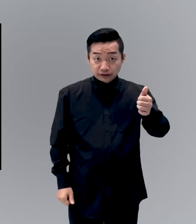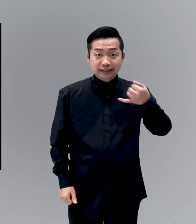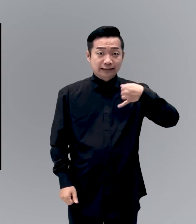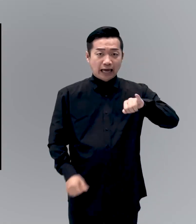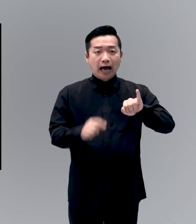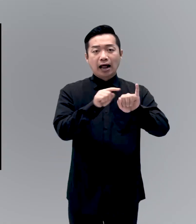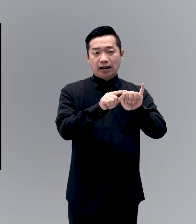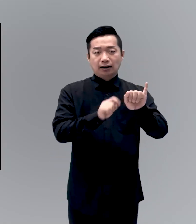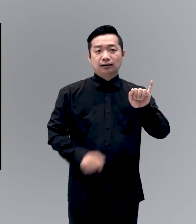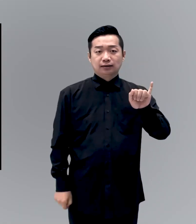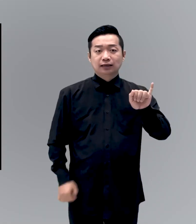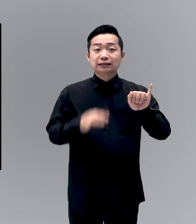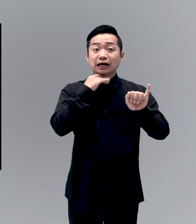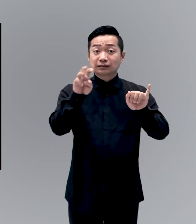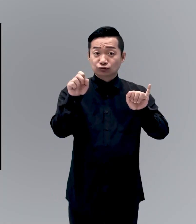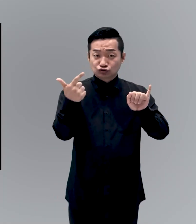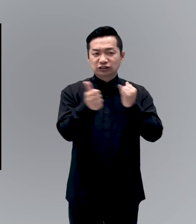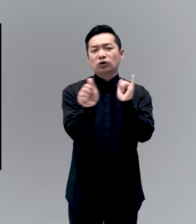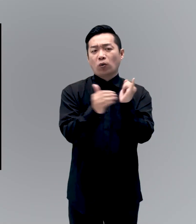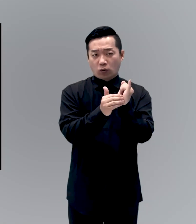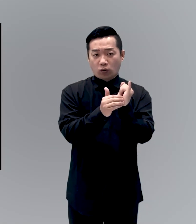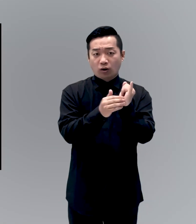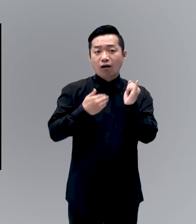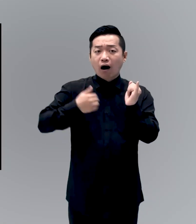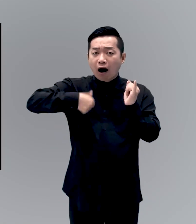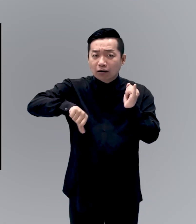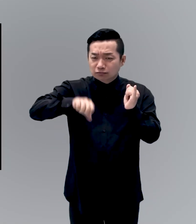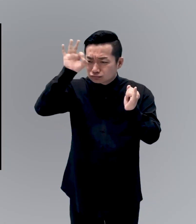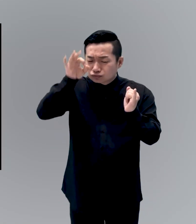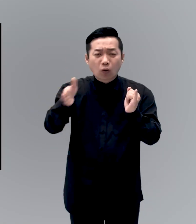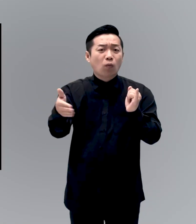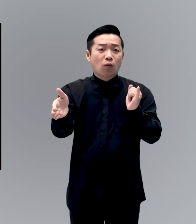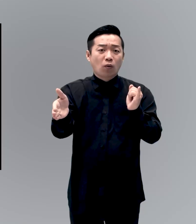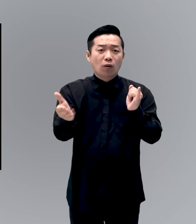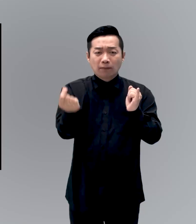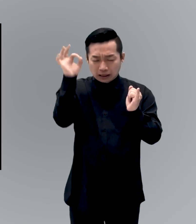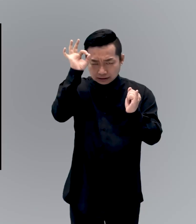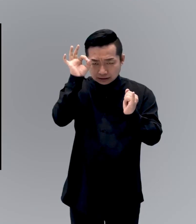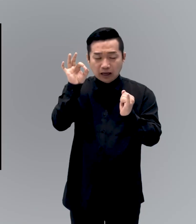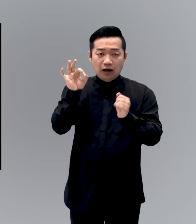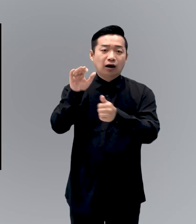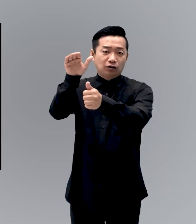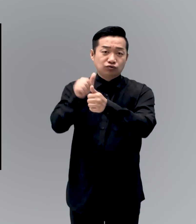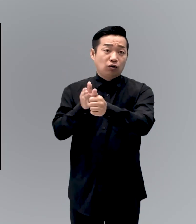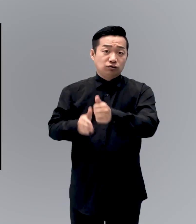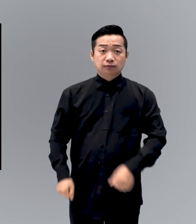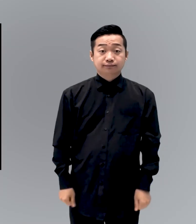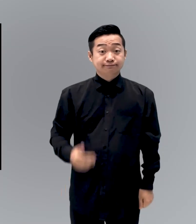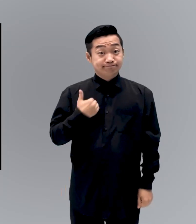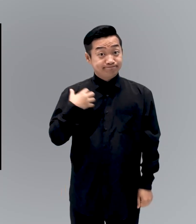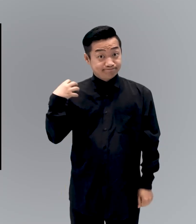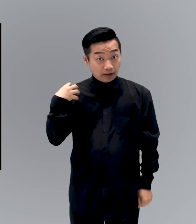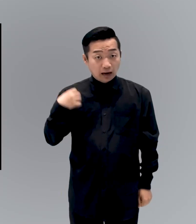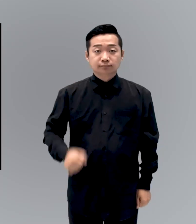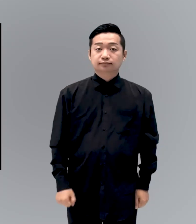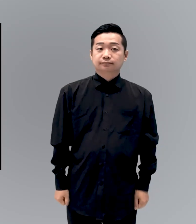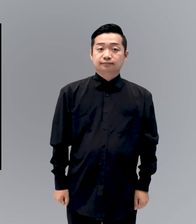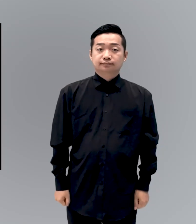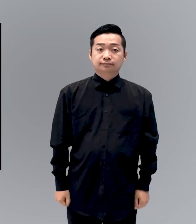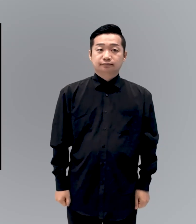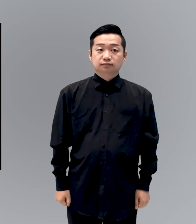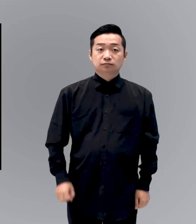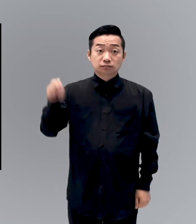그가 작성했던 논문과 그의 소설들이 연달아 비교되기도 합니다. 그녀의 논문에서는 아무도